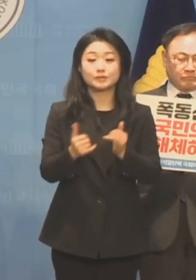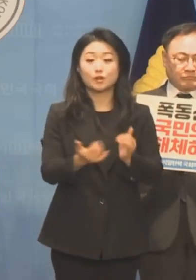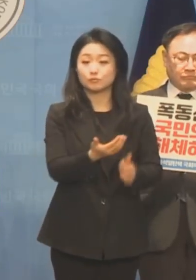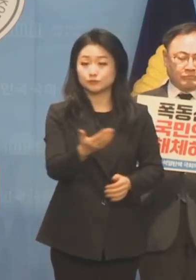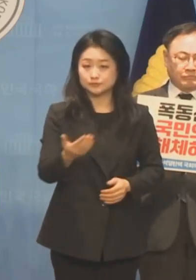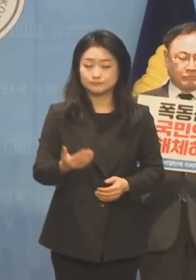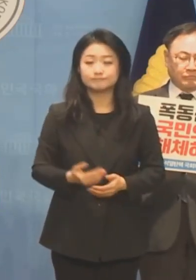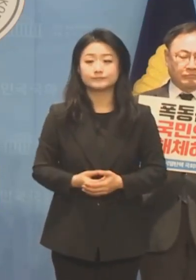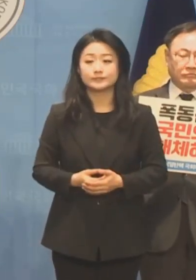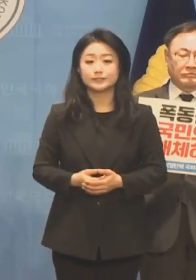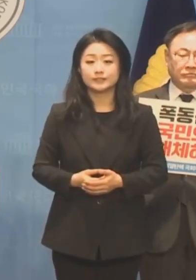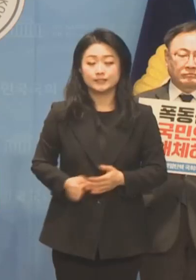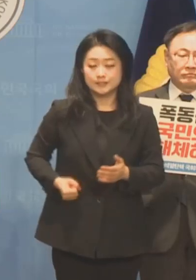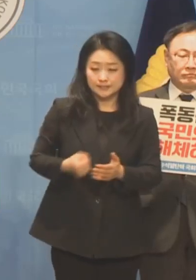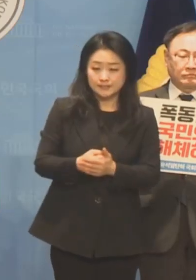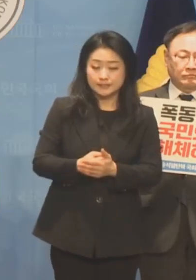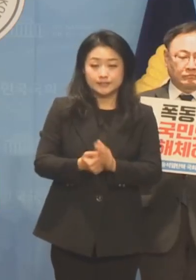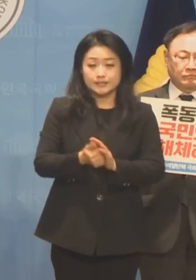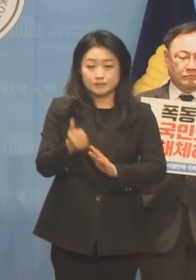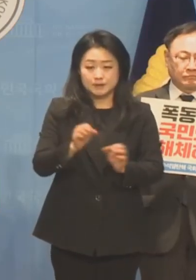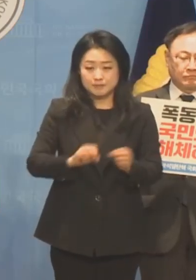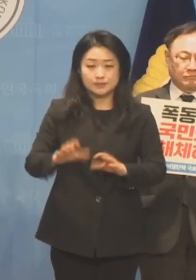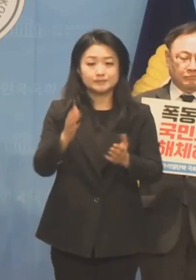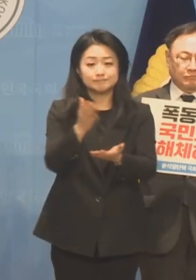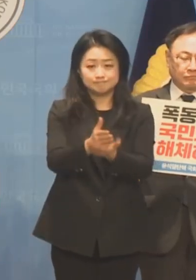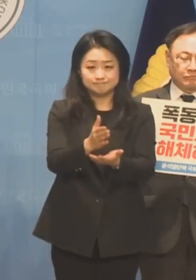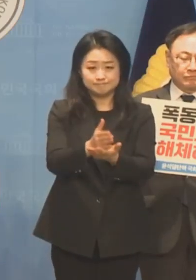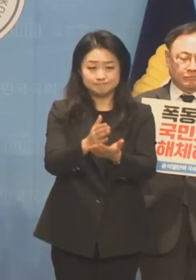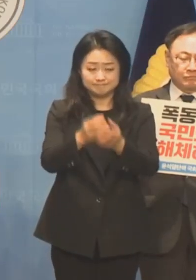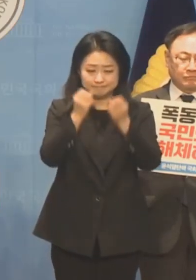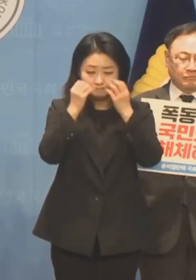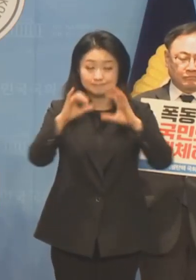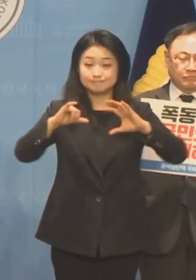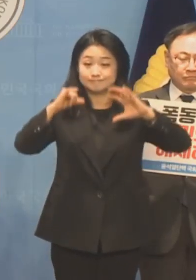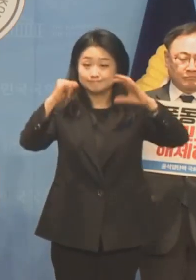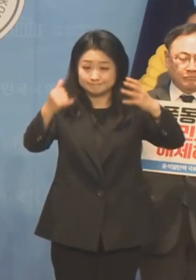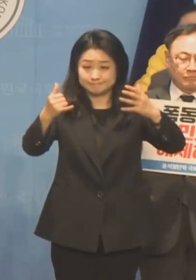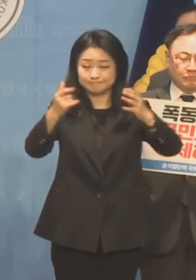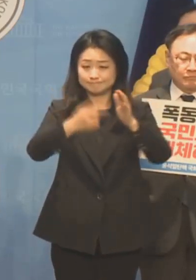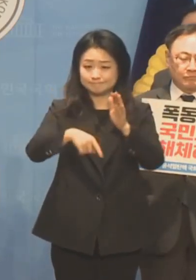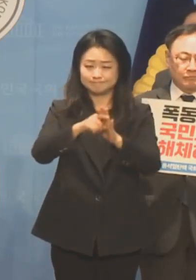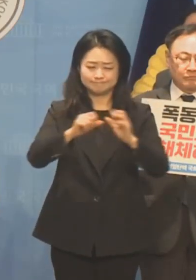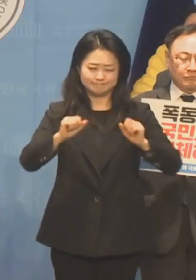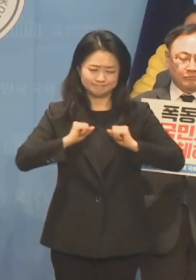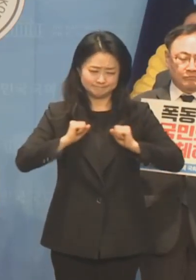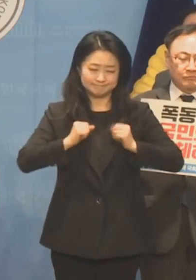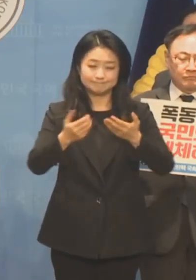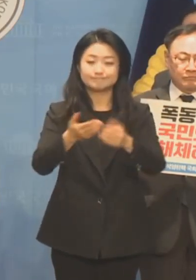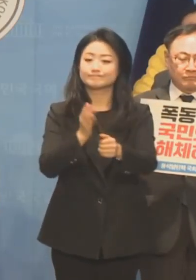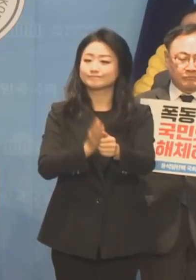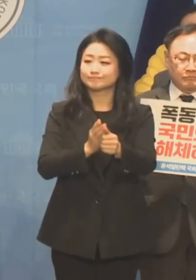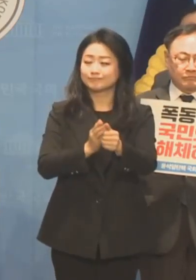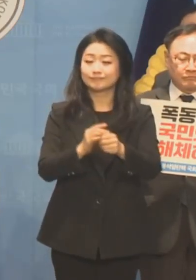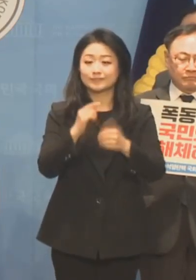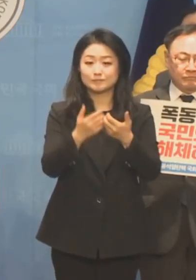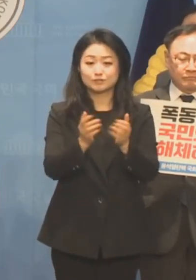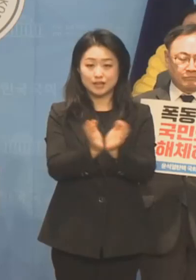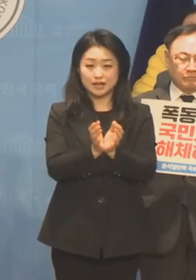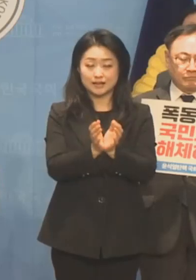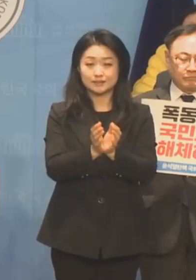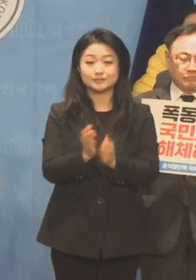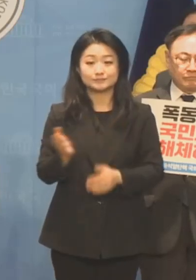여러분, 용기와 희망을 잃지 않고 새로운 세상을 향해서 더욱 힘을 내어주십시오. 사회민주당과 저